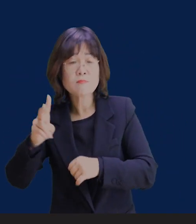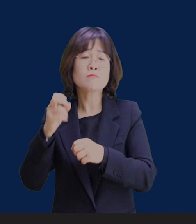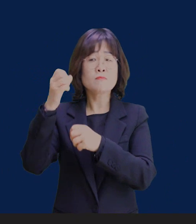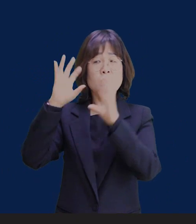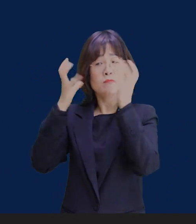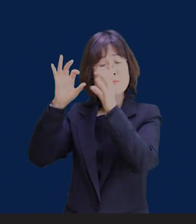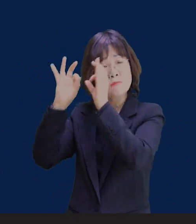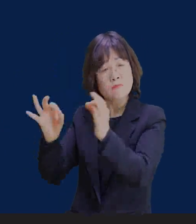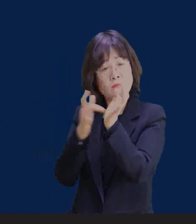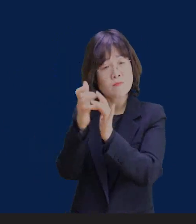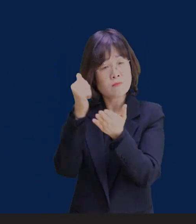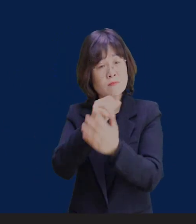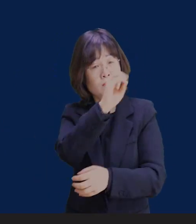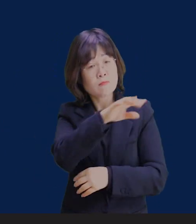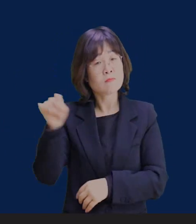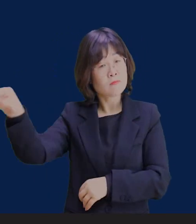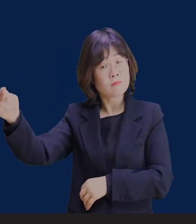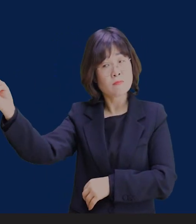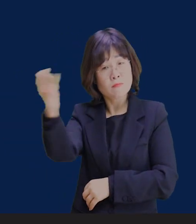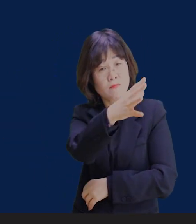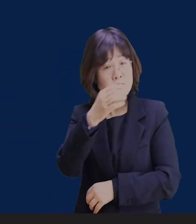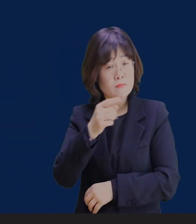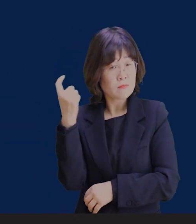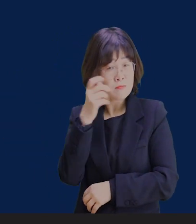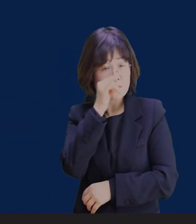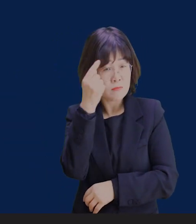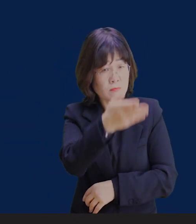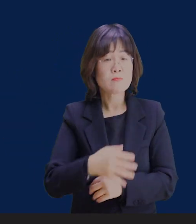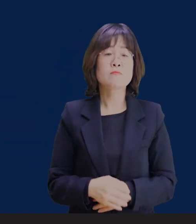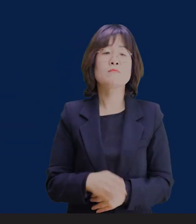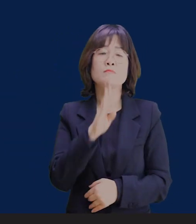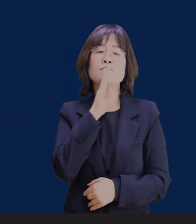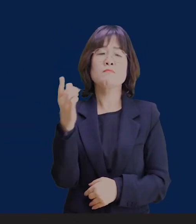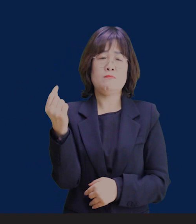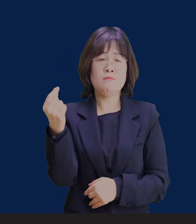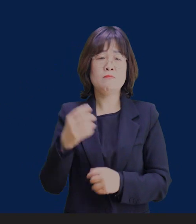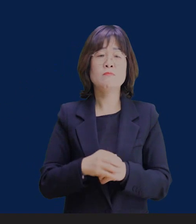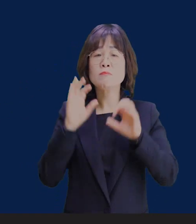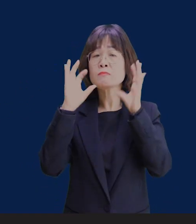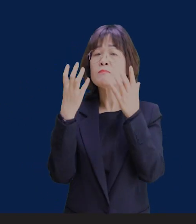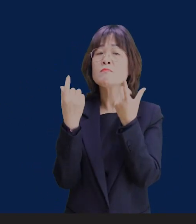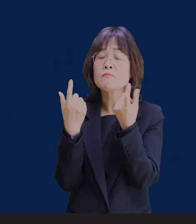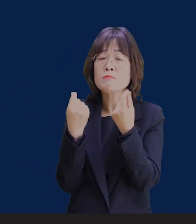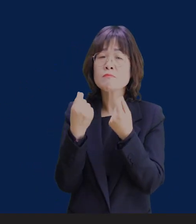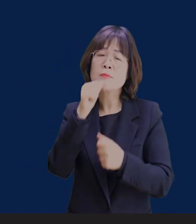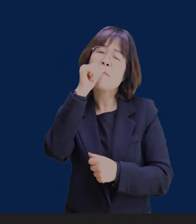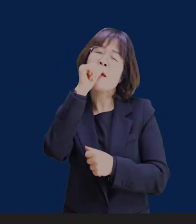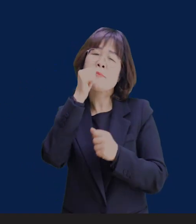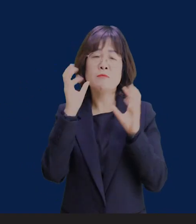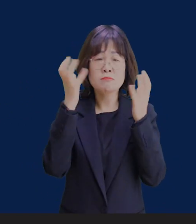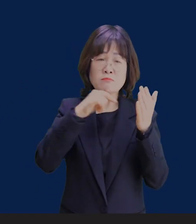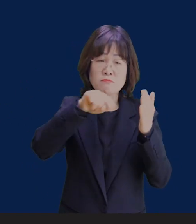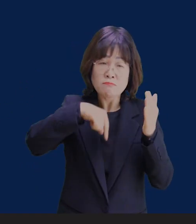보고 노하여 예수께 말하되 그들이 하는 말을 듣느냐. 예수께서 이르시되 그렇다.